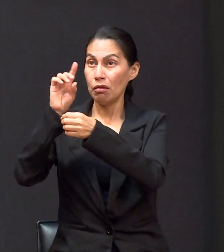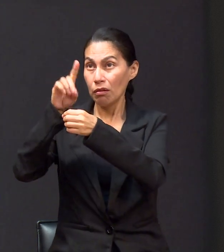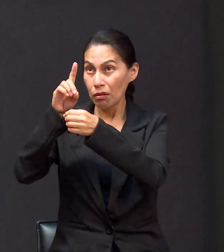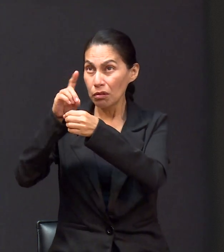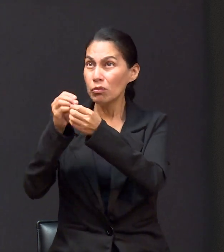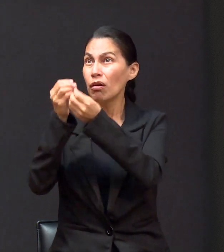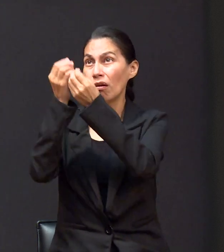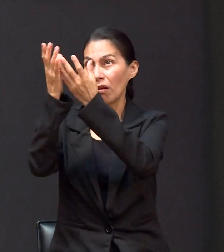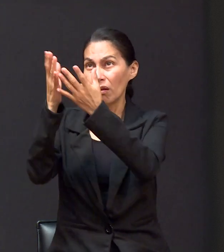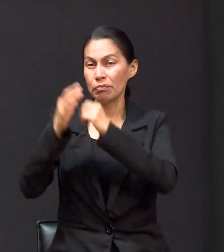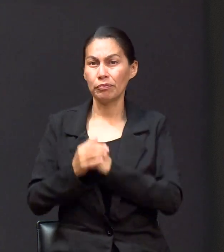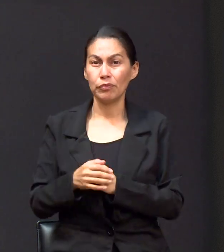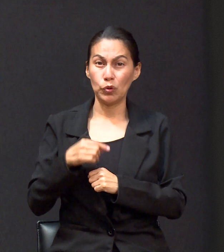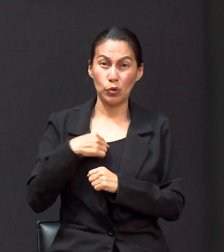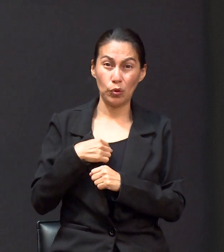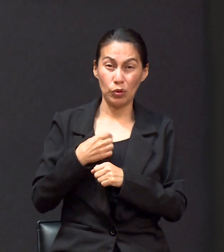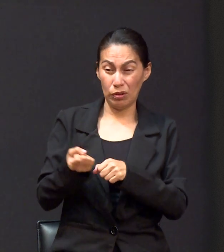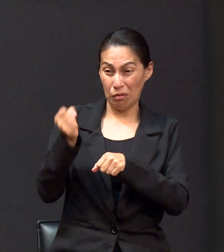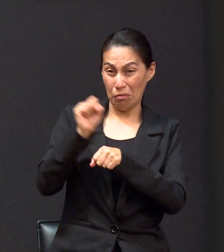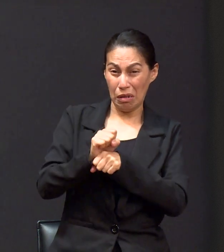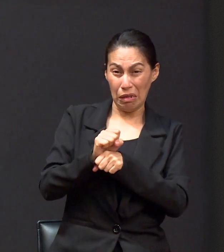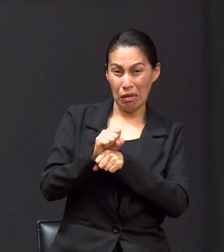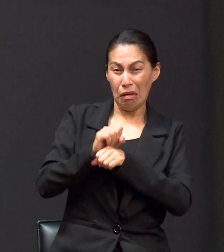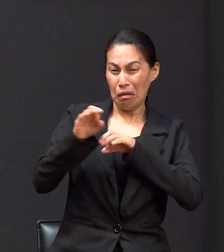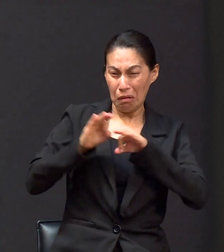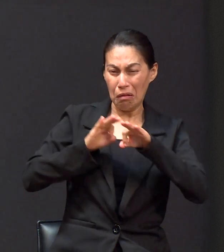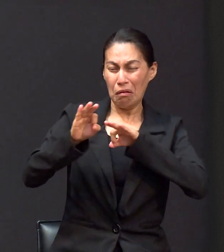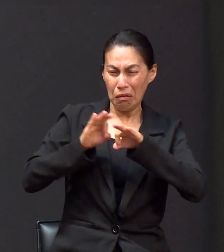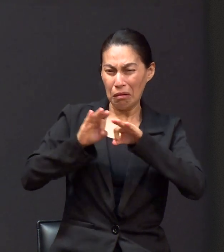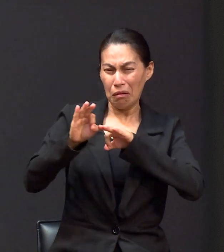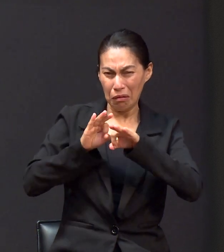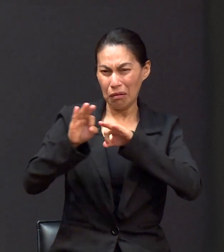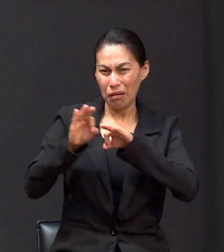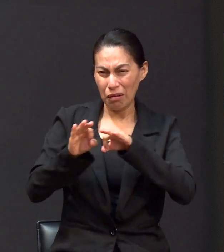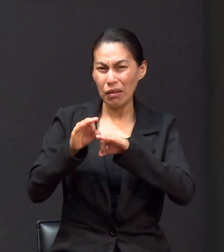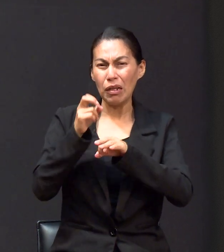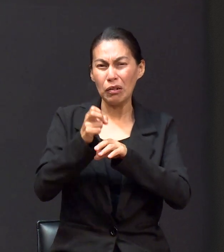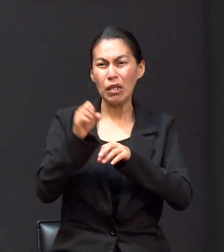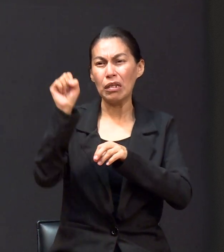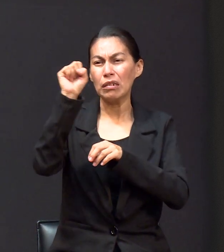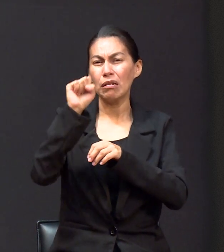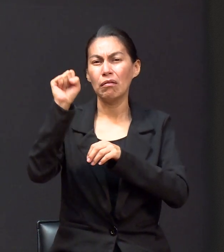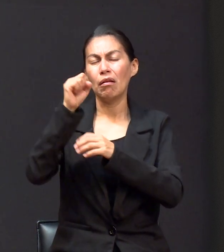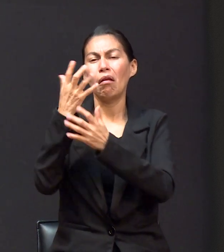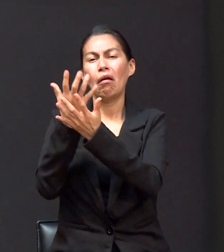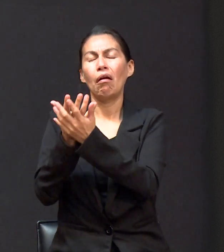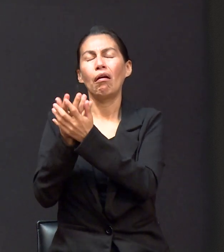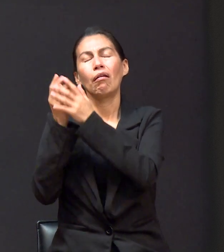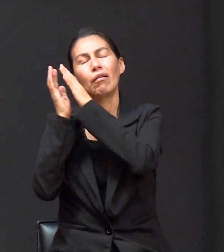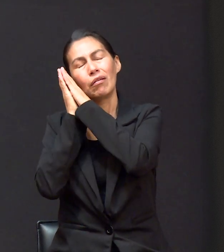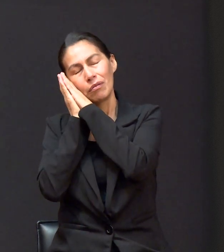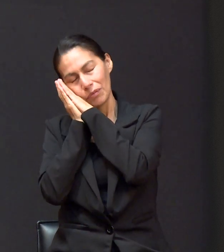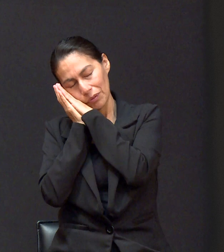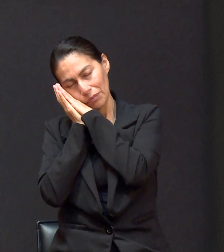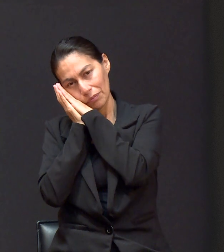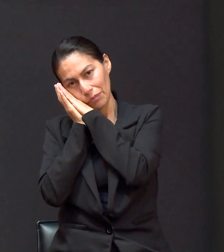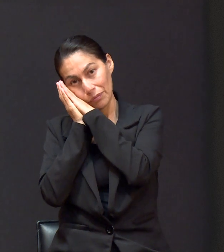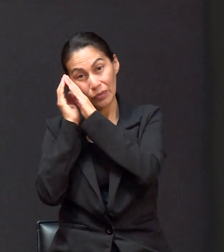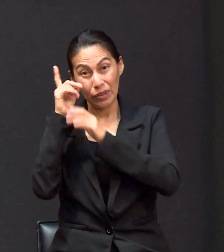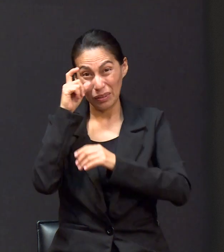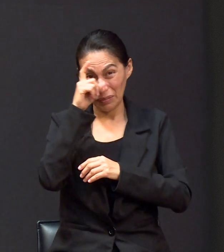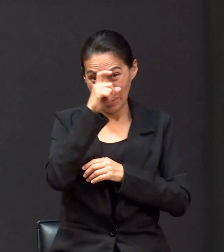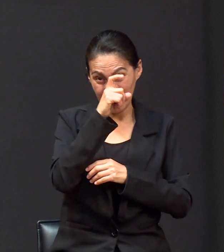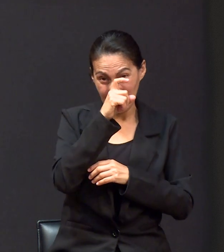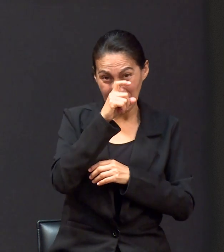diezmo y me iba. Yo necesitaba dormir porque trabajaba toda la semana. Entonces es muy complicado